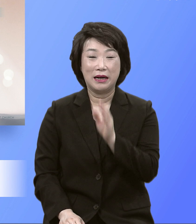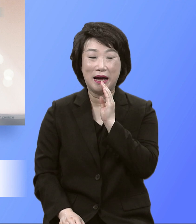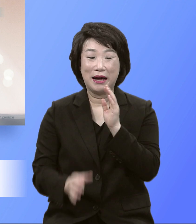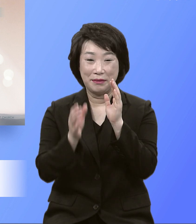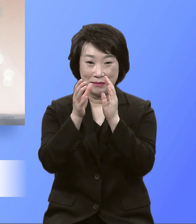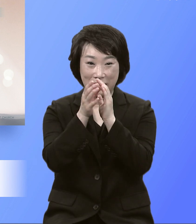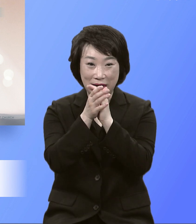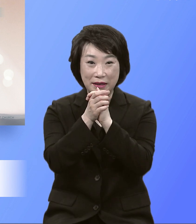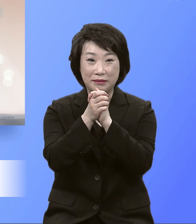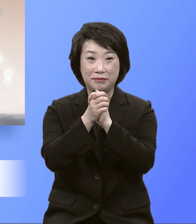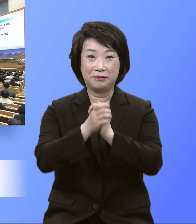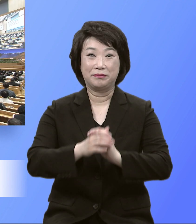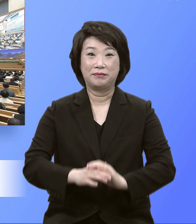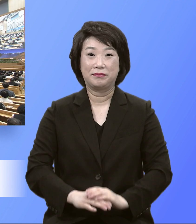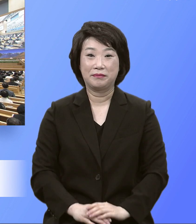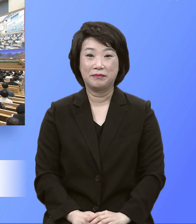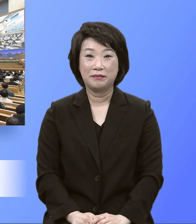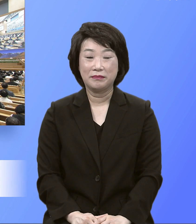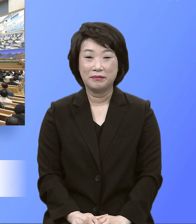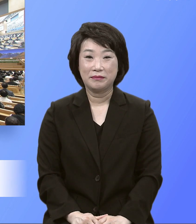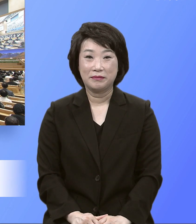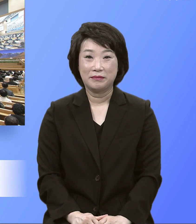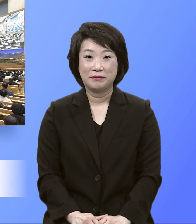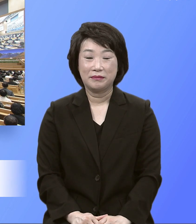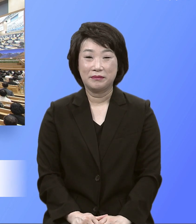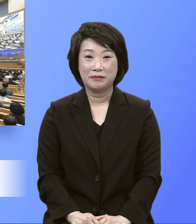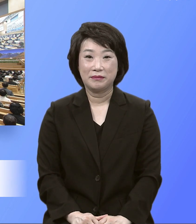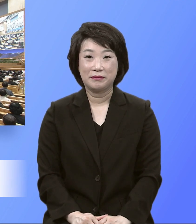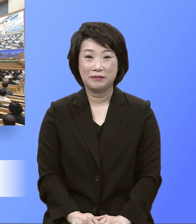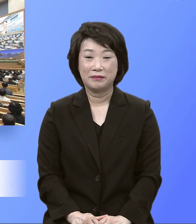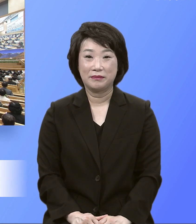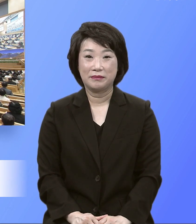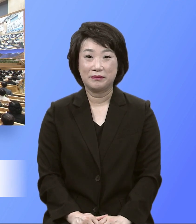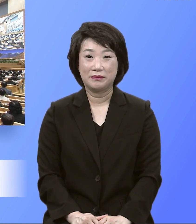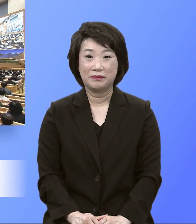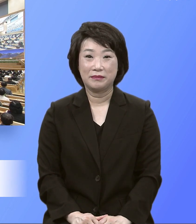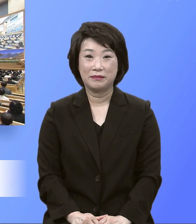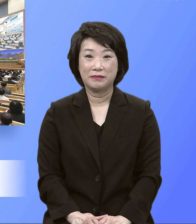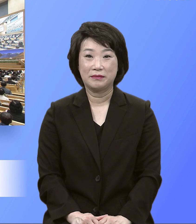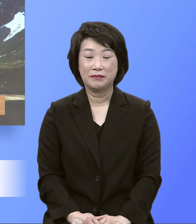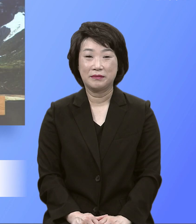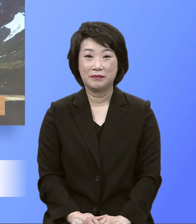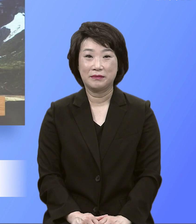될 것입니다. 아멘. 아멘.